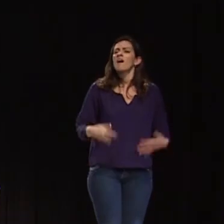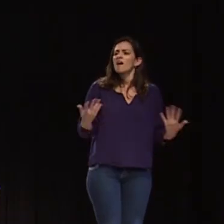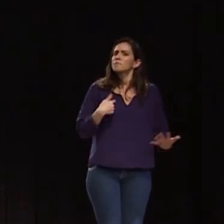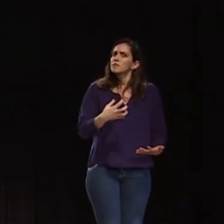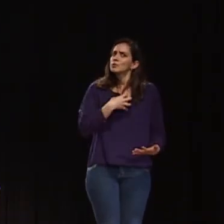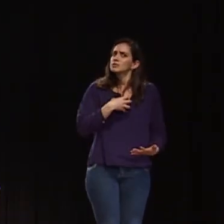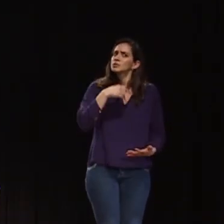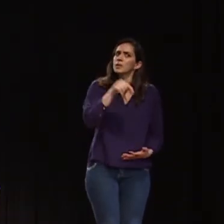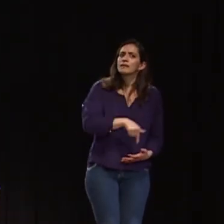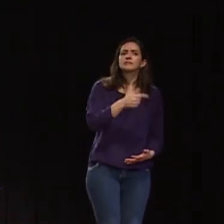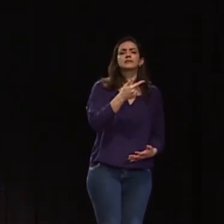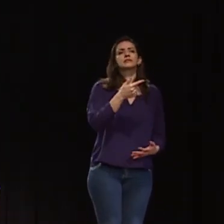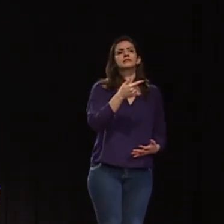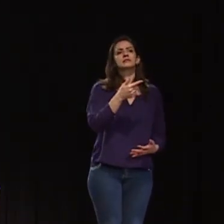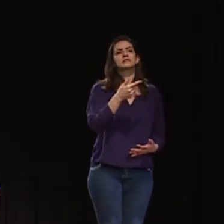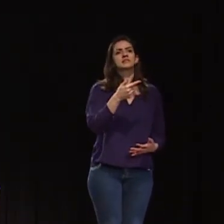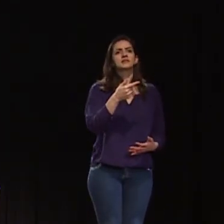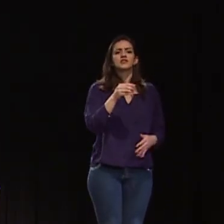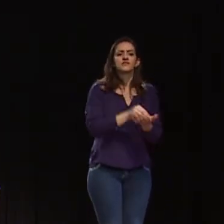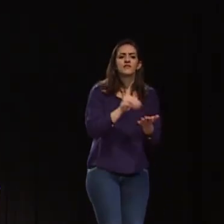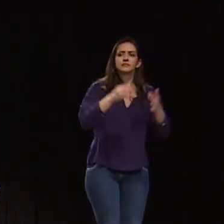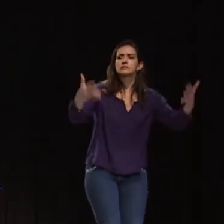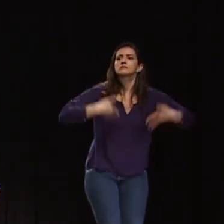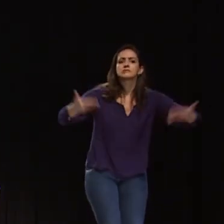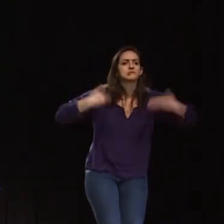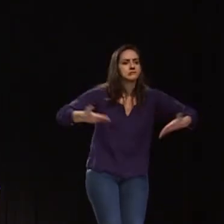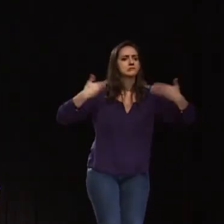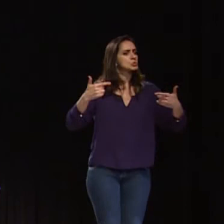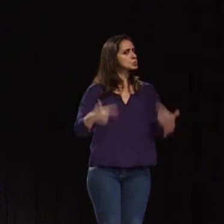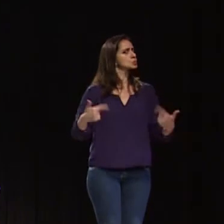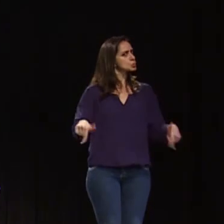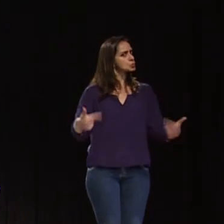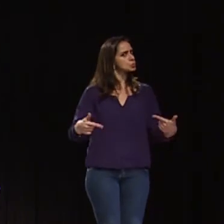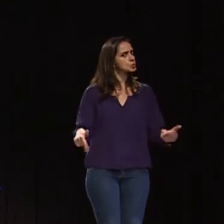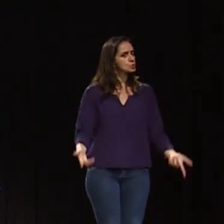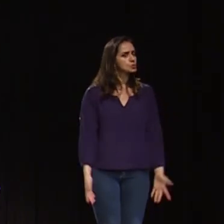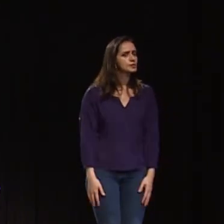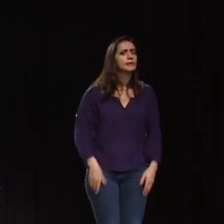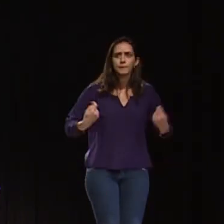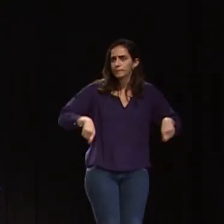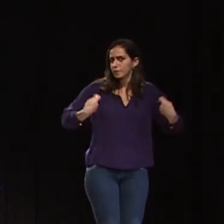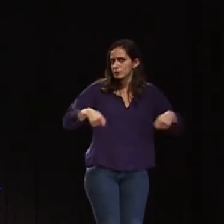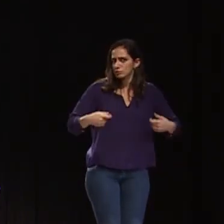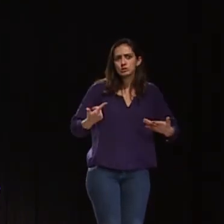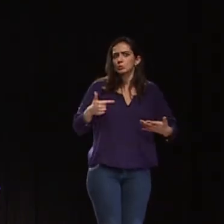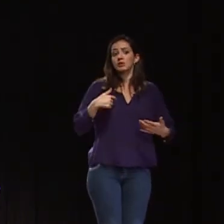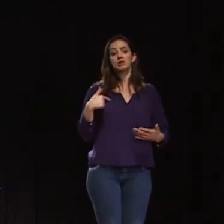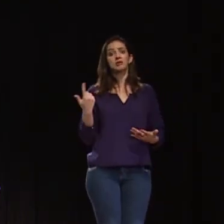que eu me sinto aqui dentro da instituição como se estivesse faltando um estímulo, não tenho estímulo, eu preciso,